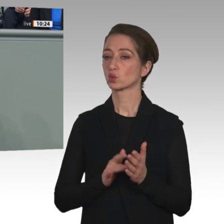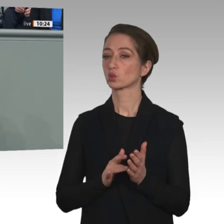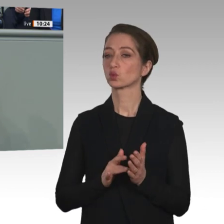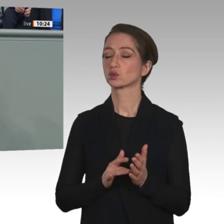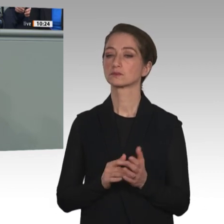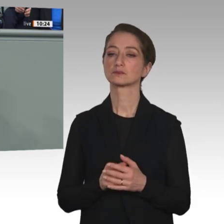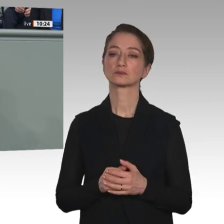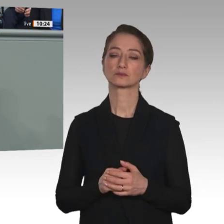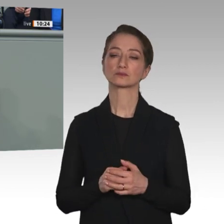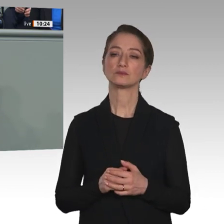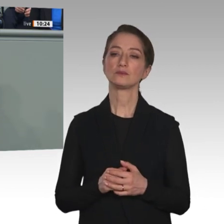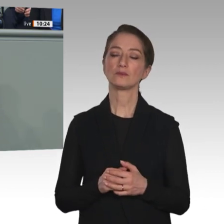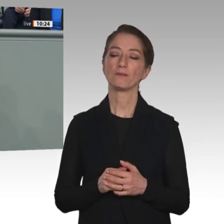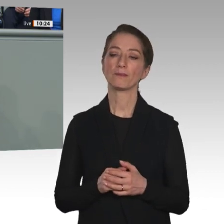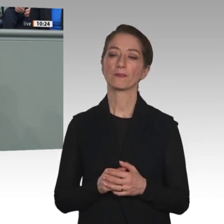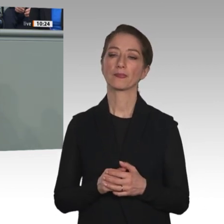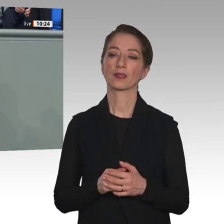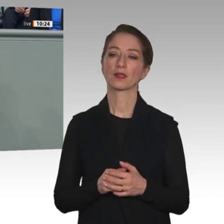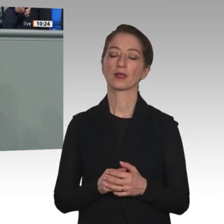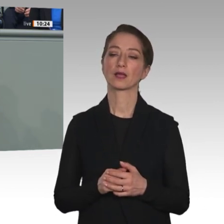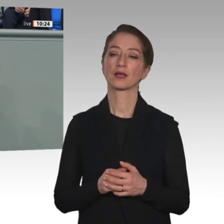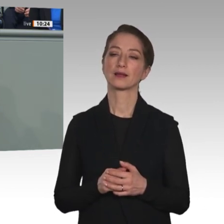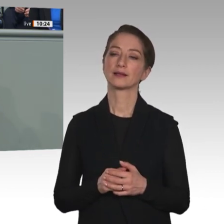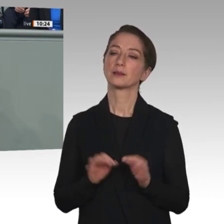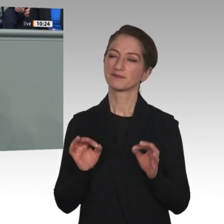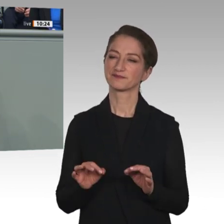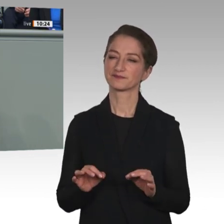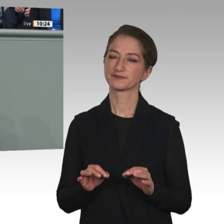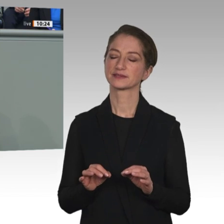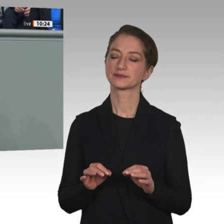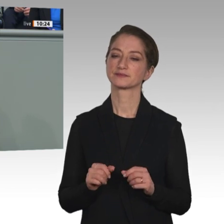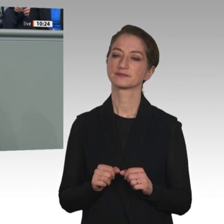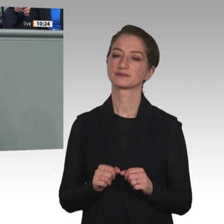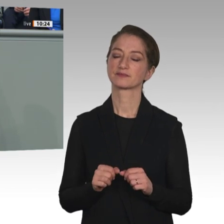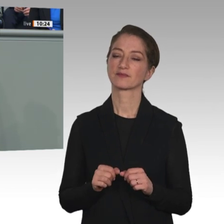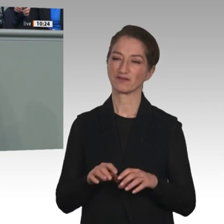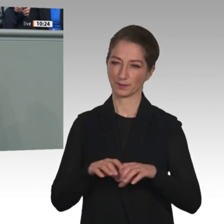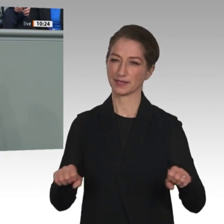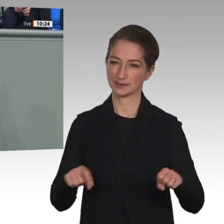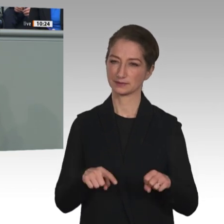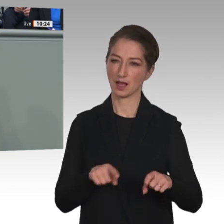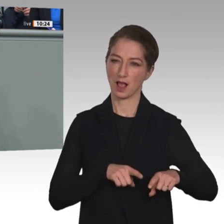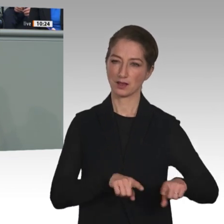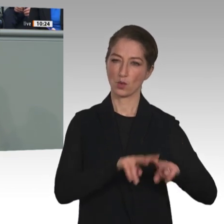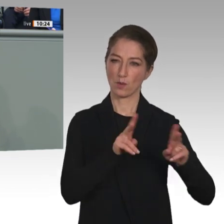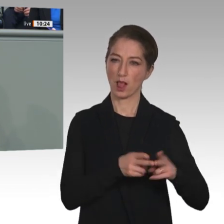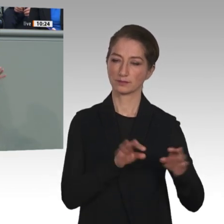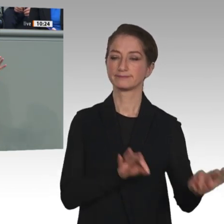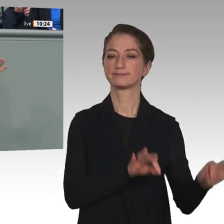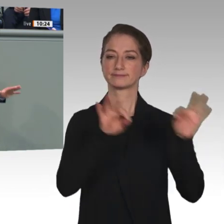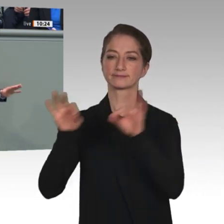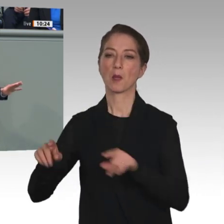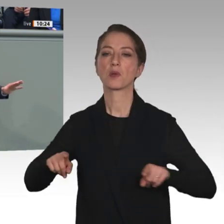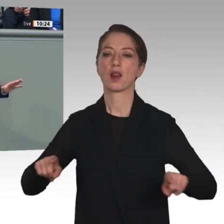auch darum geht, dass wir Straftaten, dass wir Möglichkeiten aus der analogen Welt in die digitale